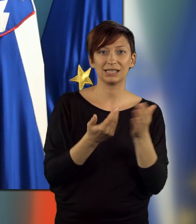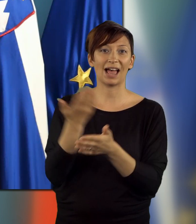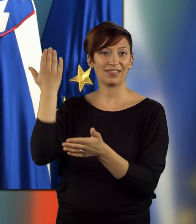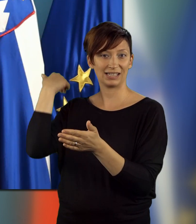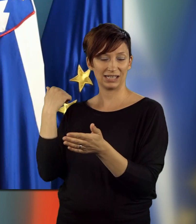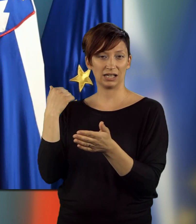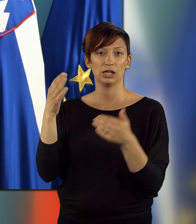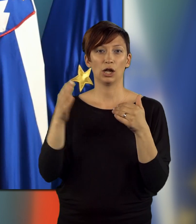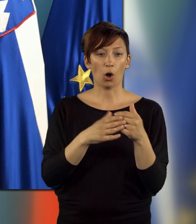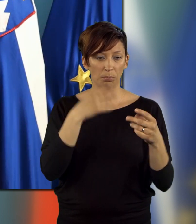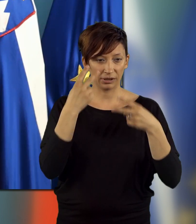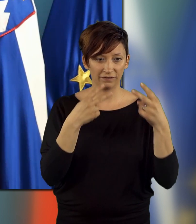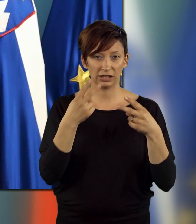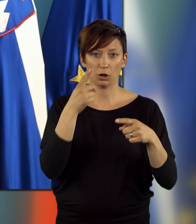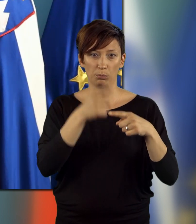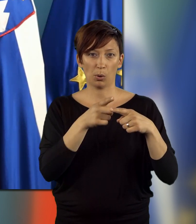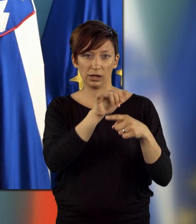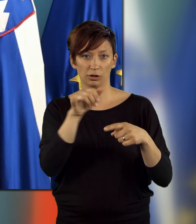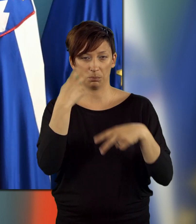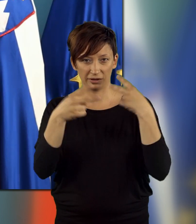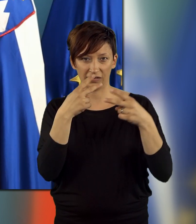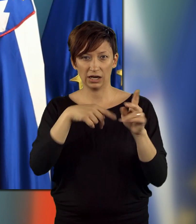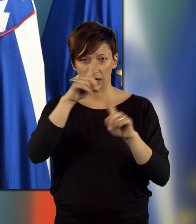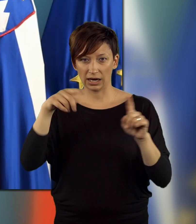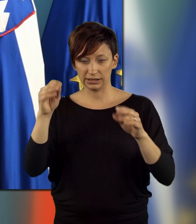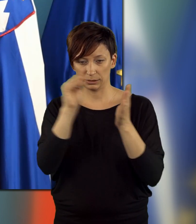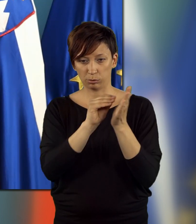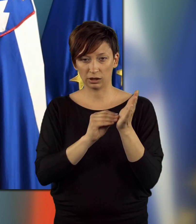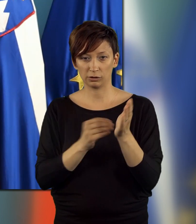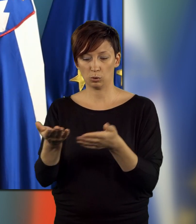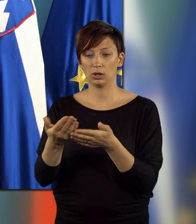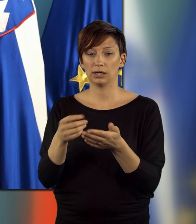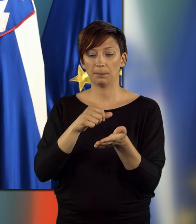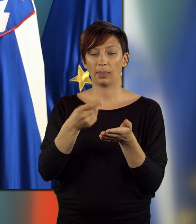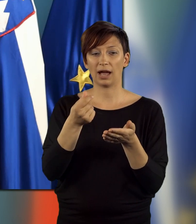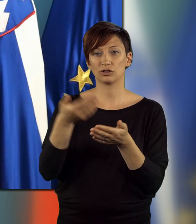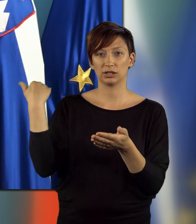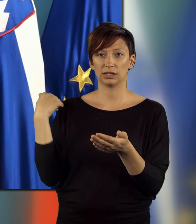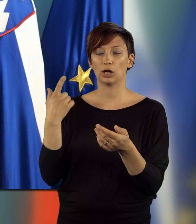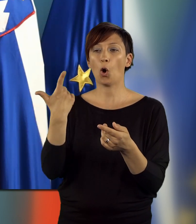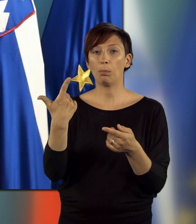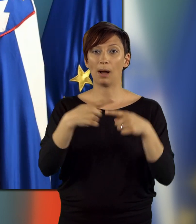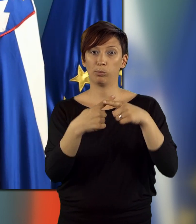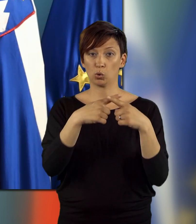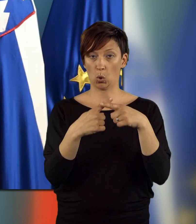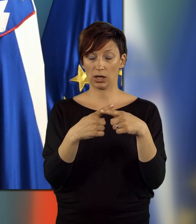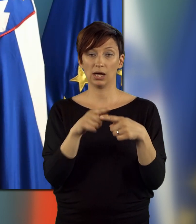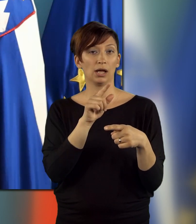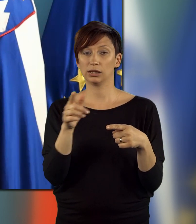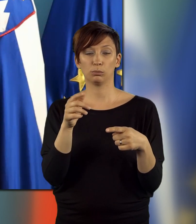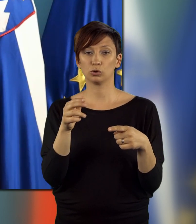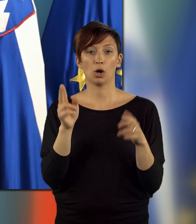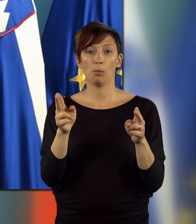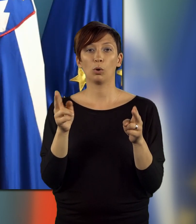nazaj, ob preverjanju in analizi podatkov, in izpolniti bo treba oba pogoja. Torej, ne